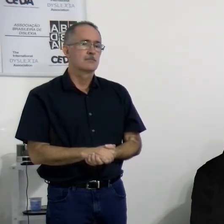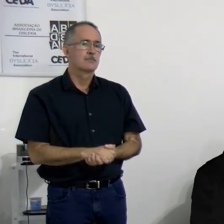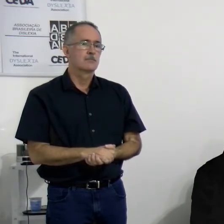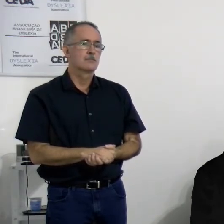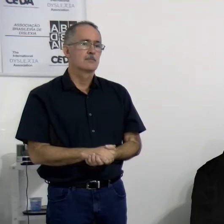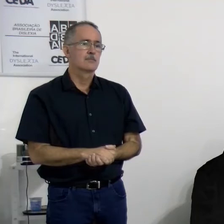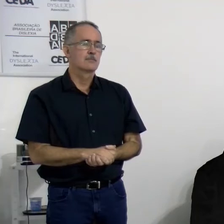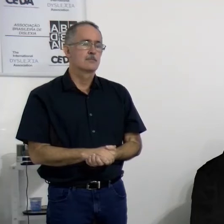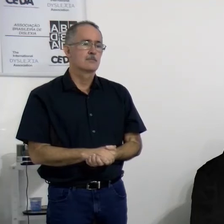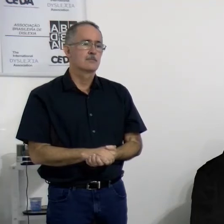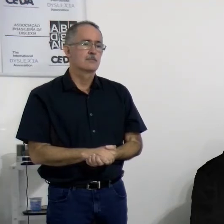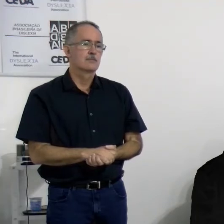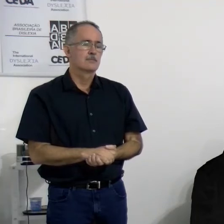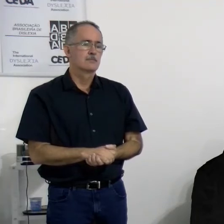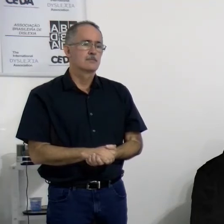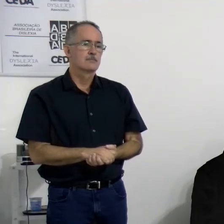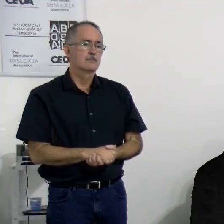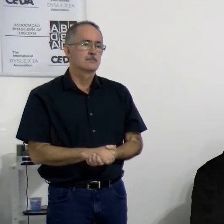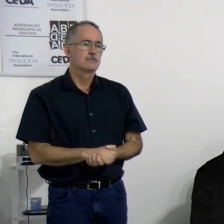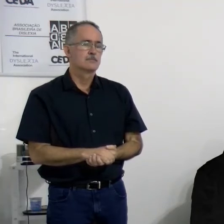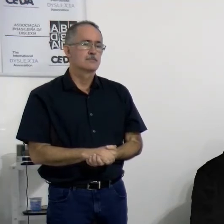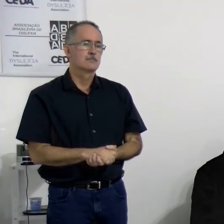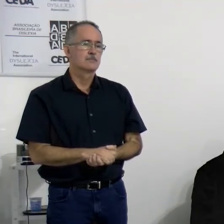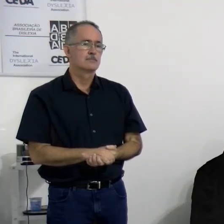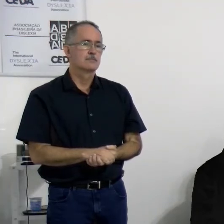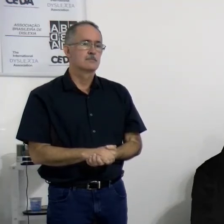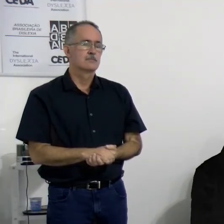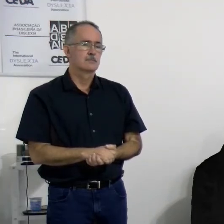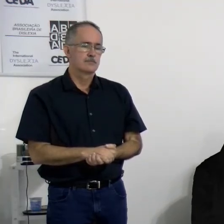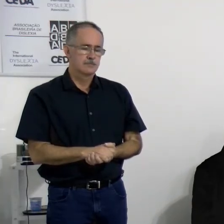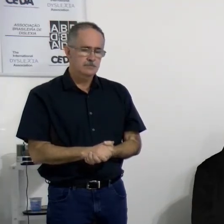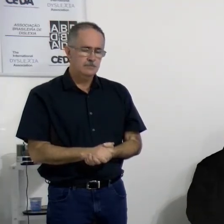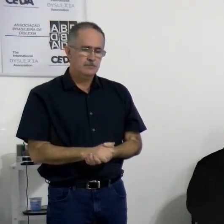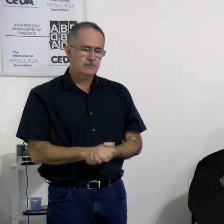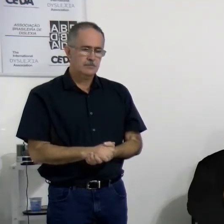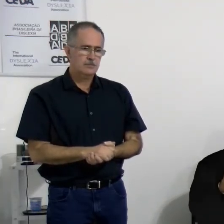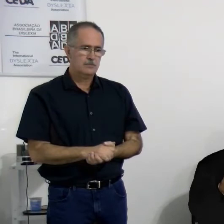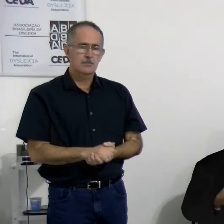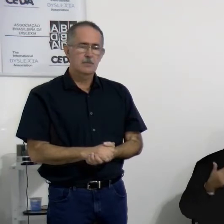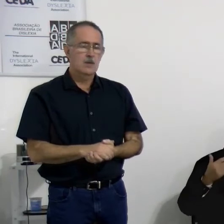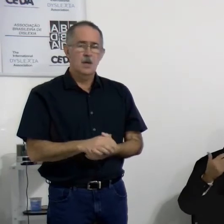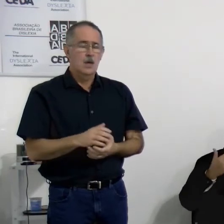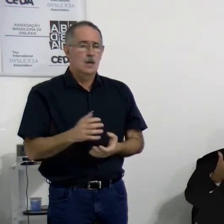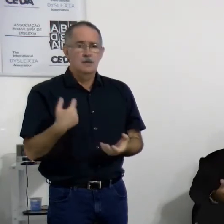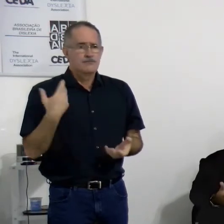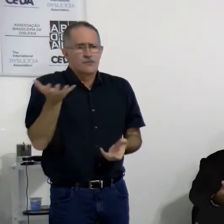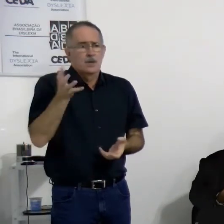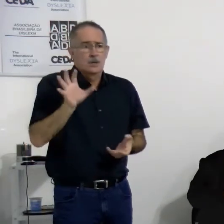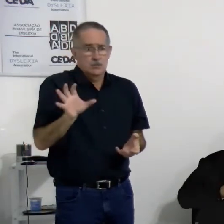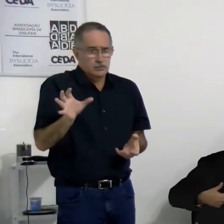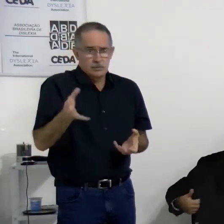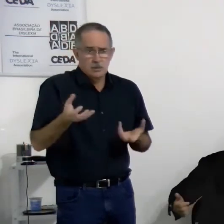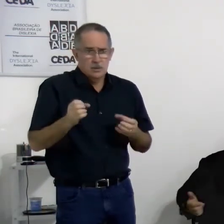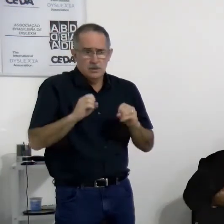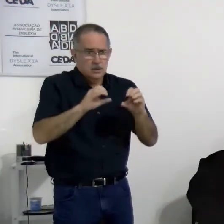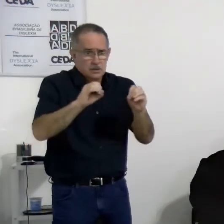children who fail shut down and do not learn as well. Olha, ele não quer ensinar o Padre Nosso ao vigário.